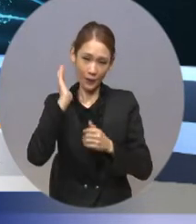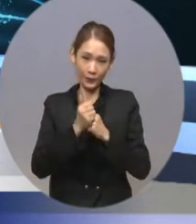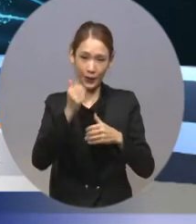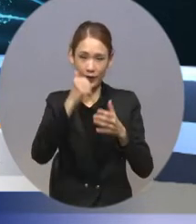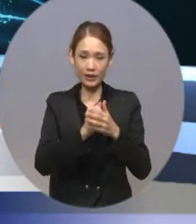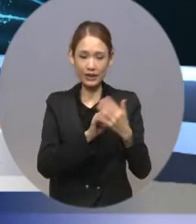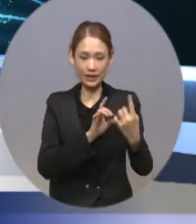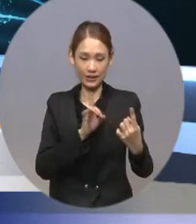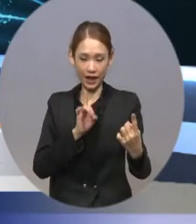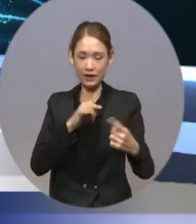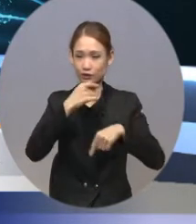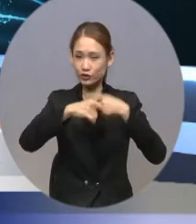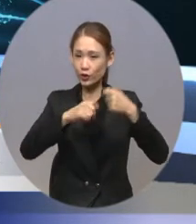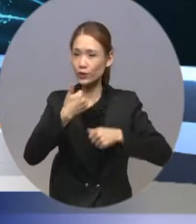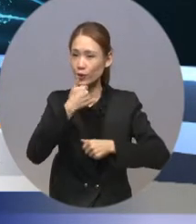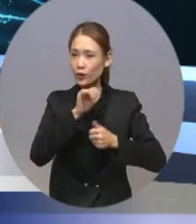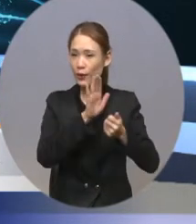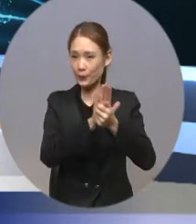변화 품격 있는